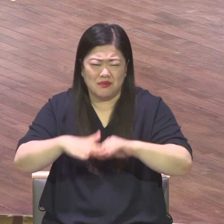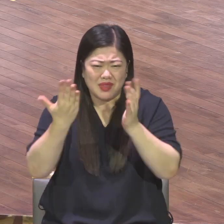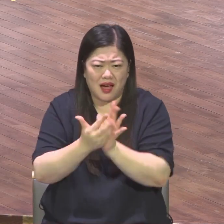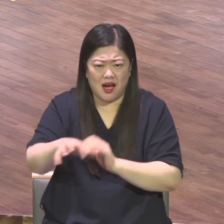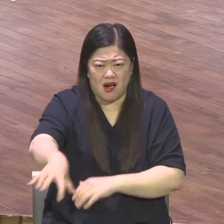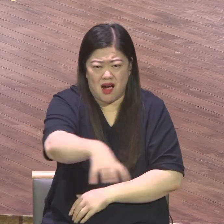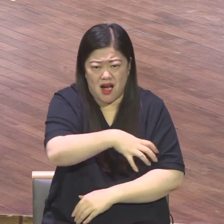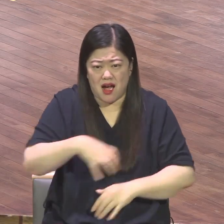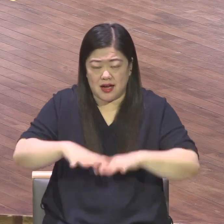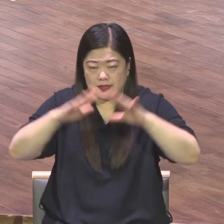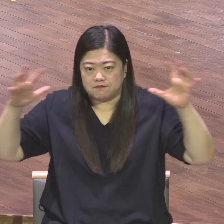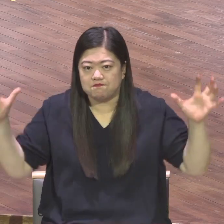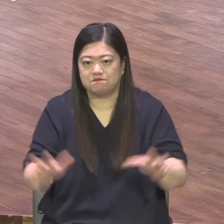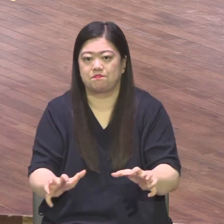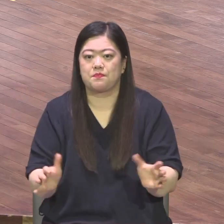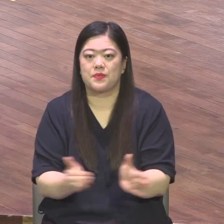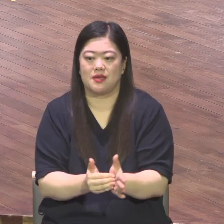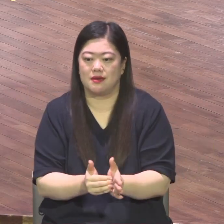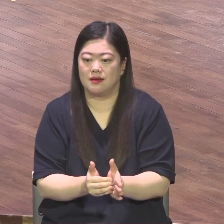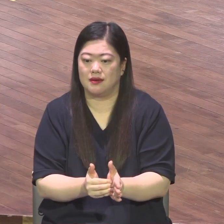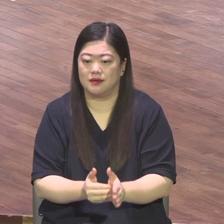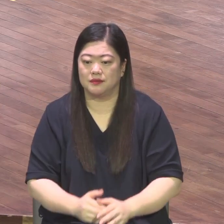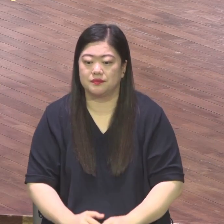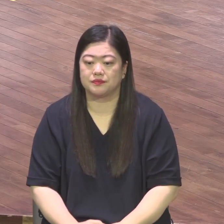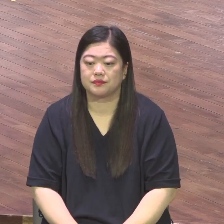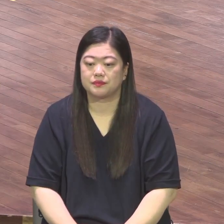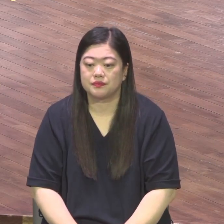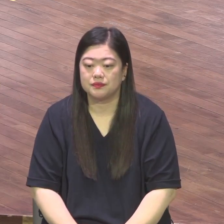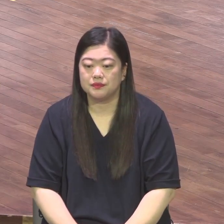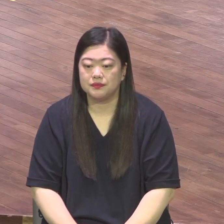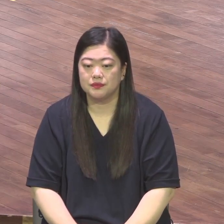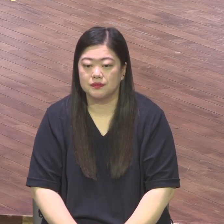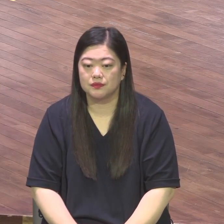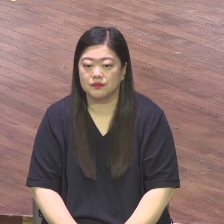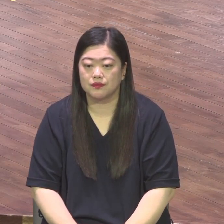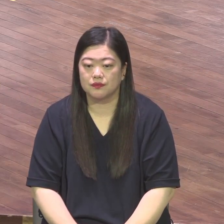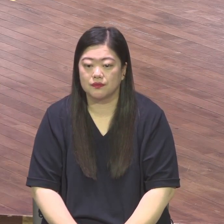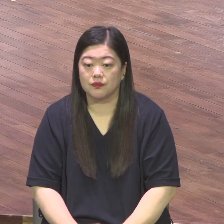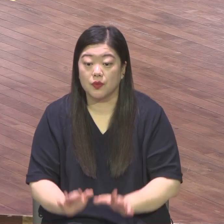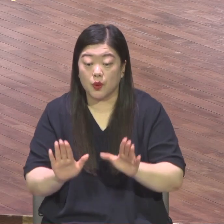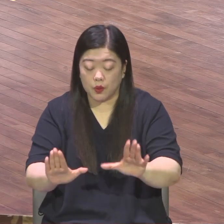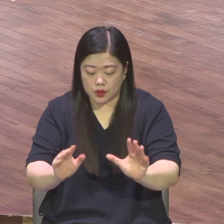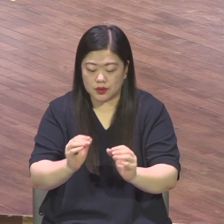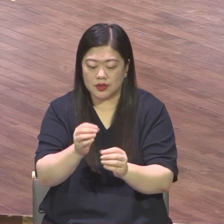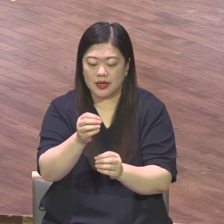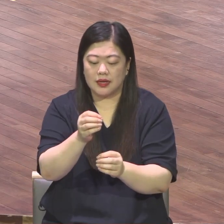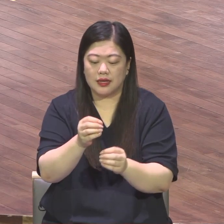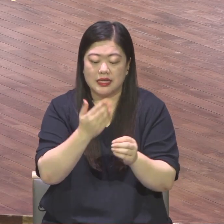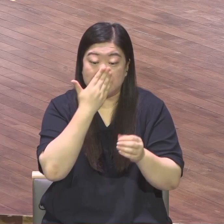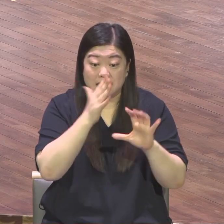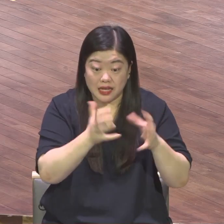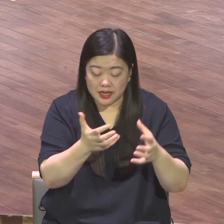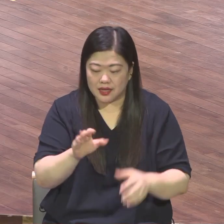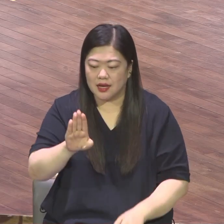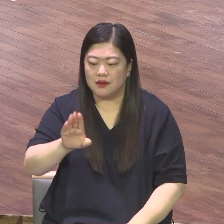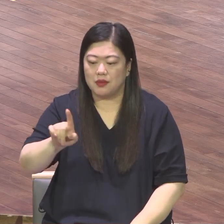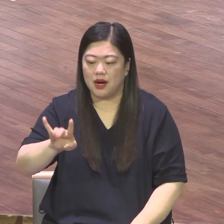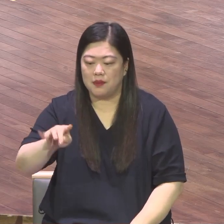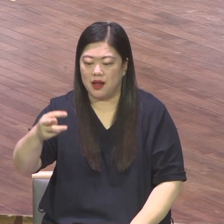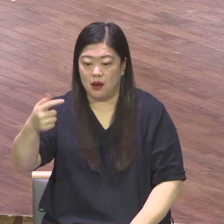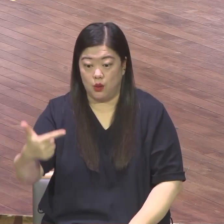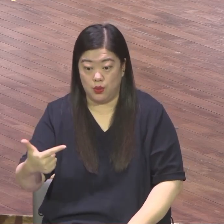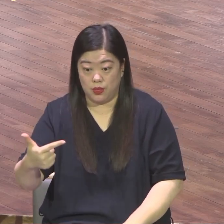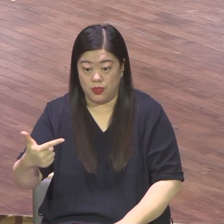각 지방에서 모으셨도다. 오늘 본문 배경은 바벨론 포로 기한입니다.